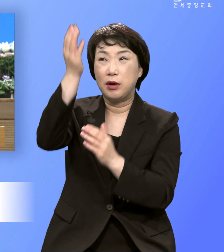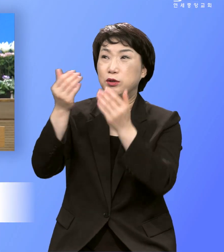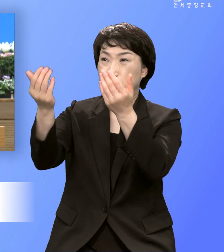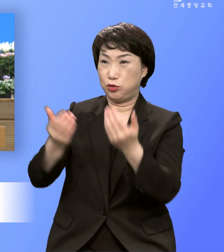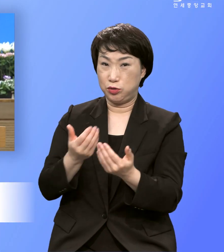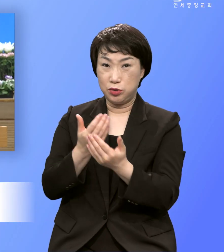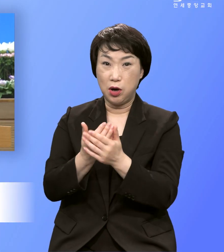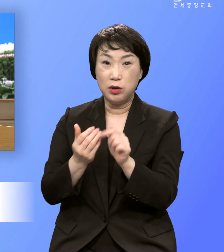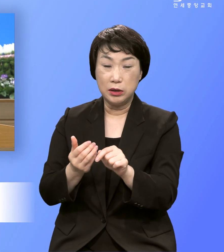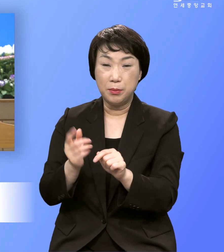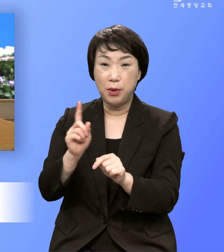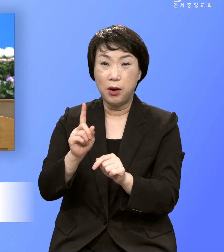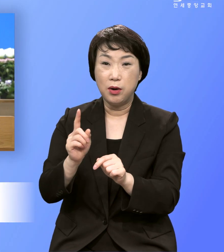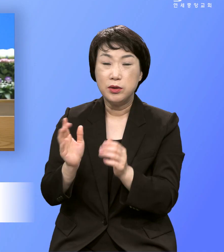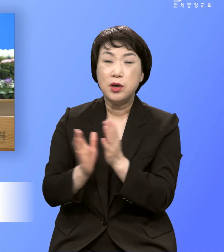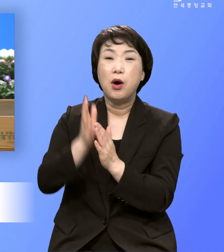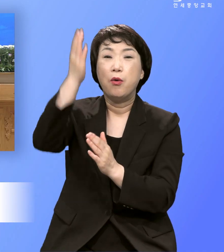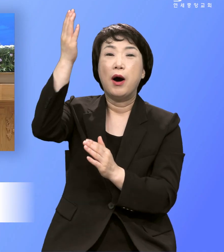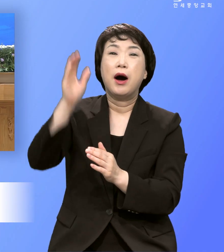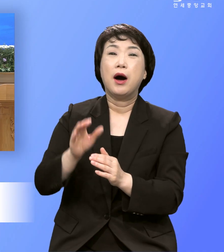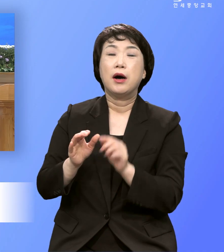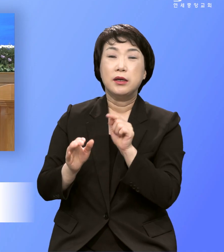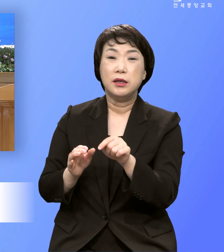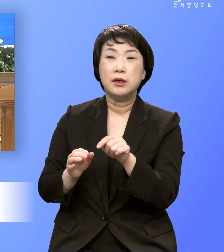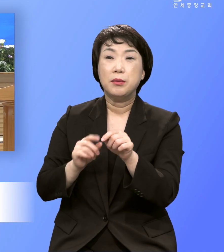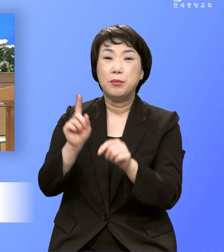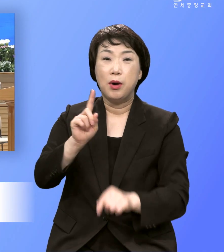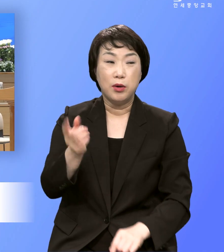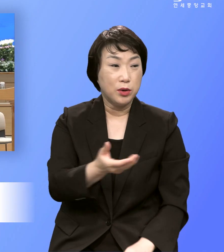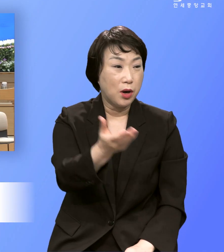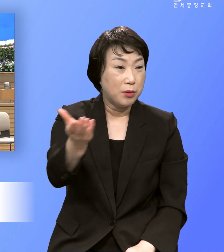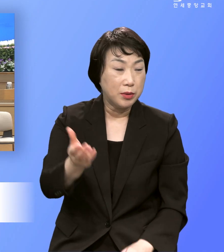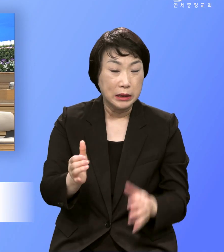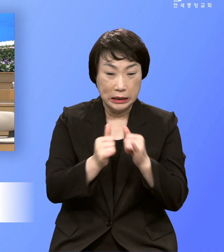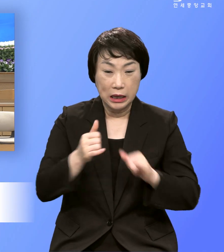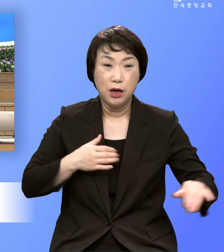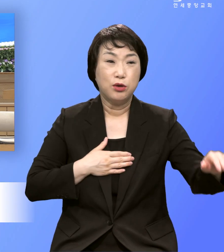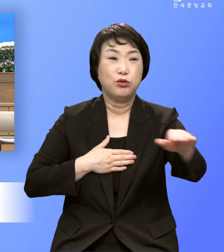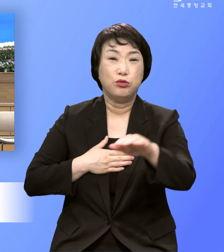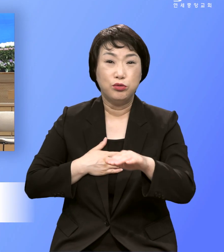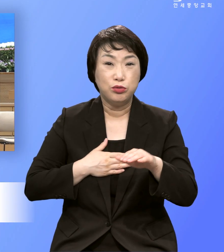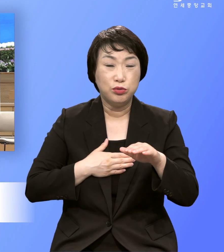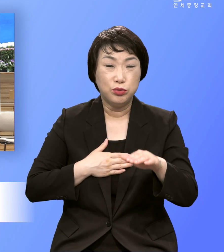그 영화롭게가 무슨 영화로운 것이냐? 우리 인류의